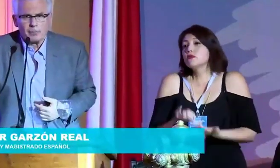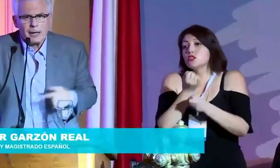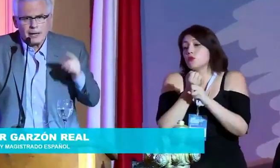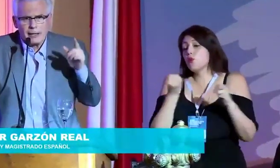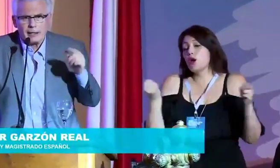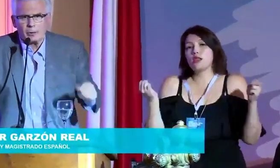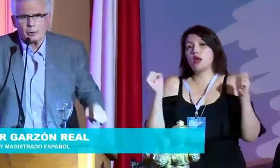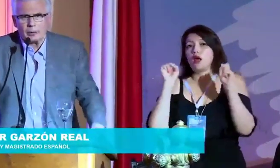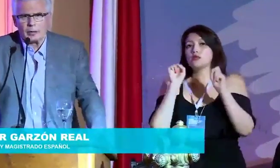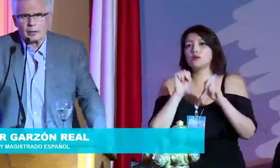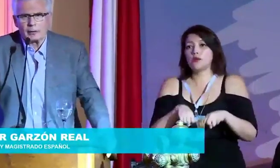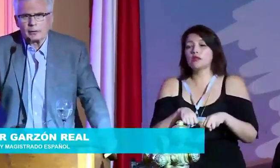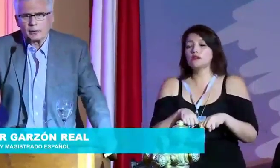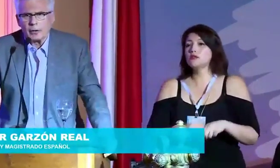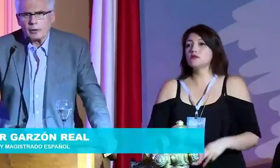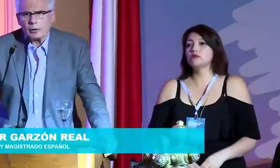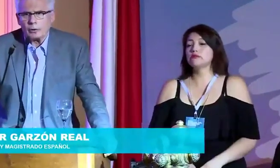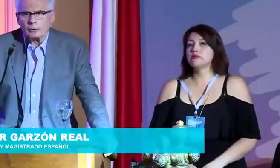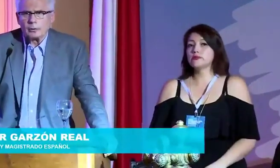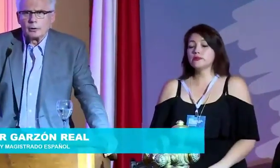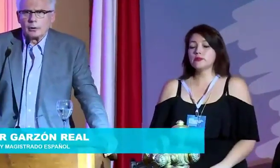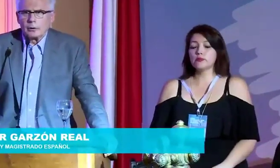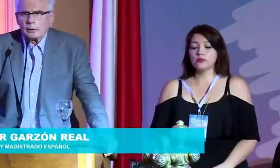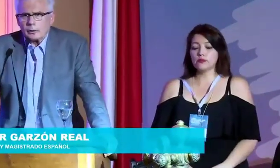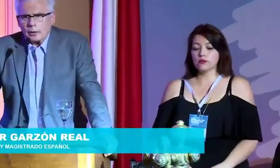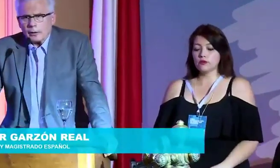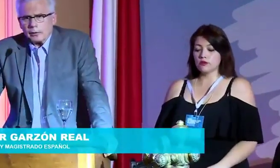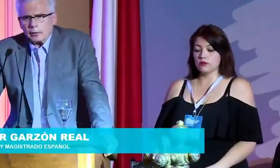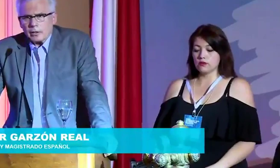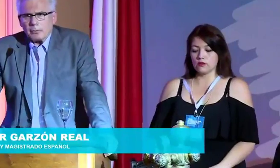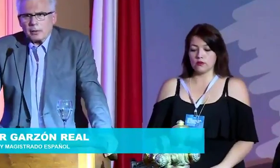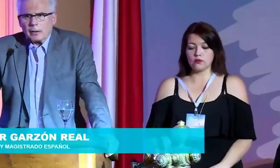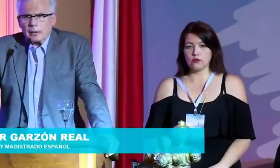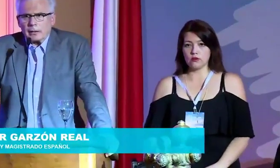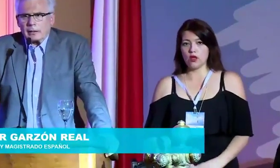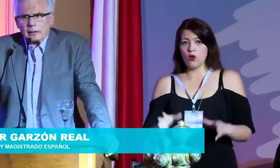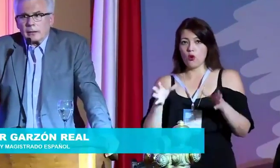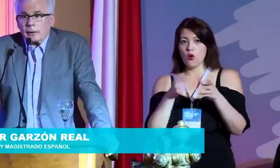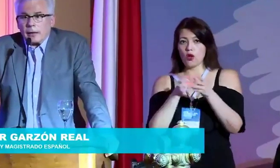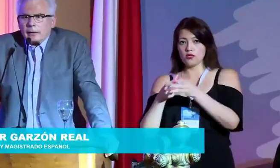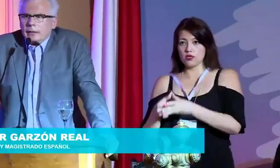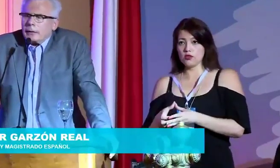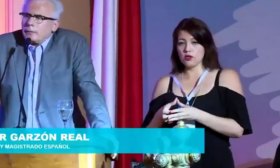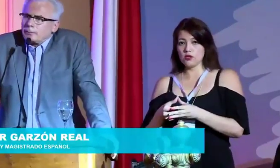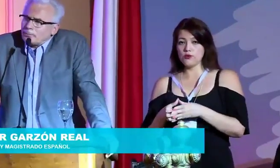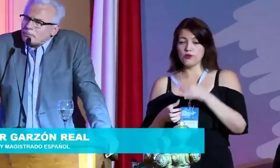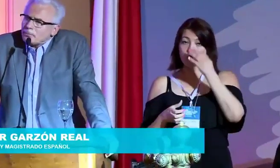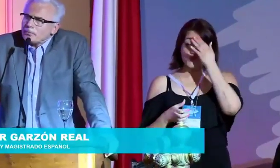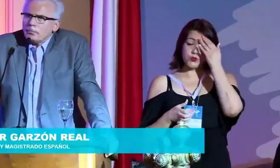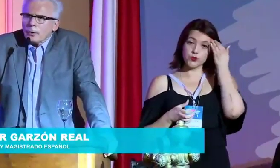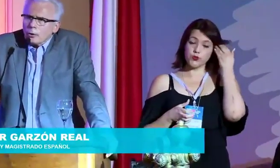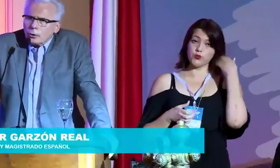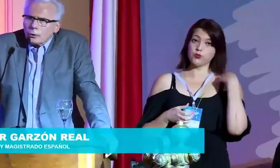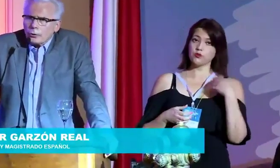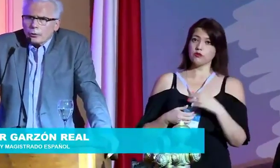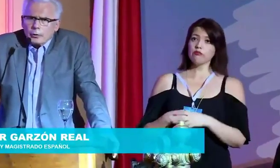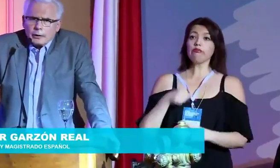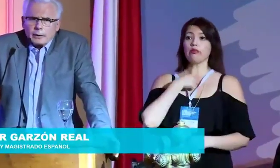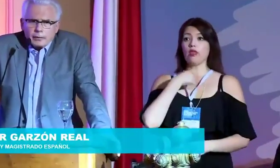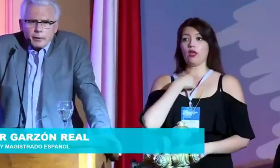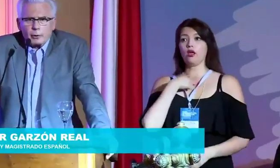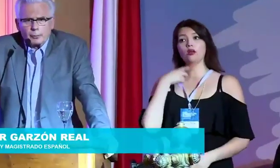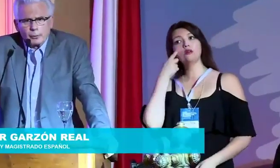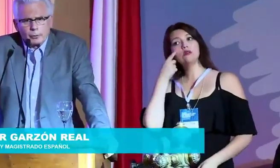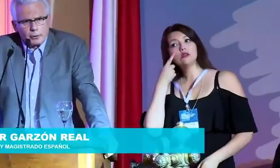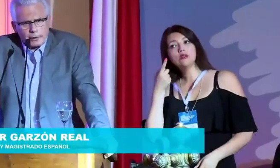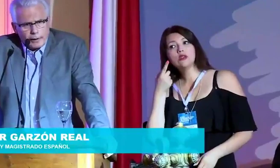inaceptable. Ayer estuve reunido con organizaciones ambientalistas y la verdad es que yo conozco